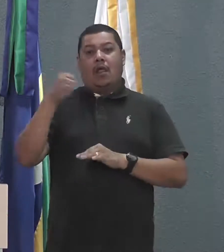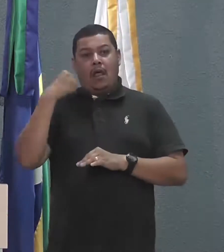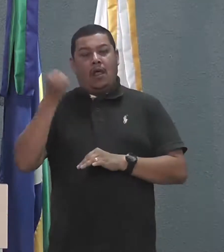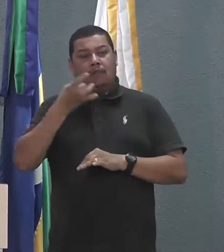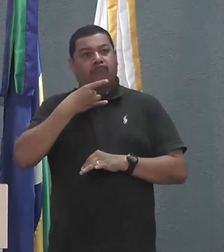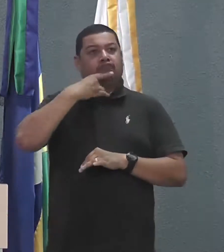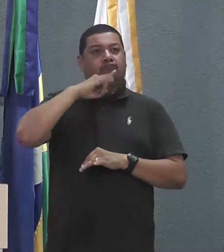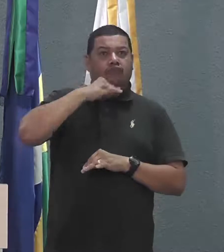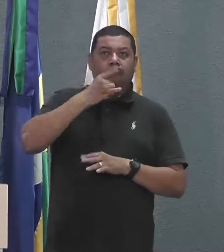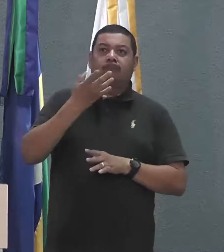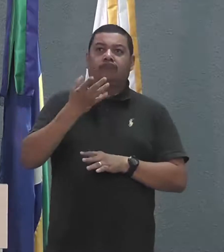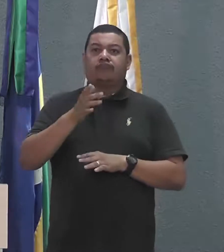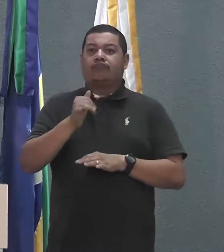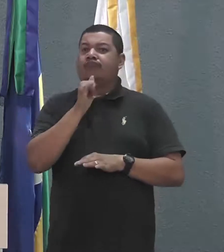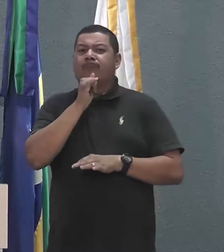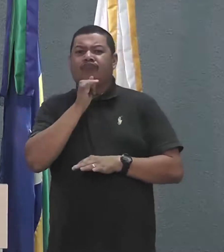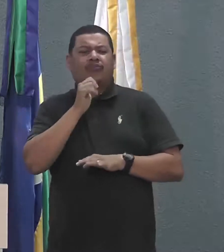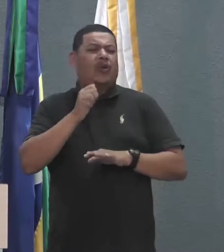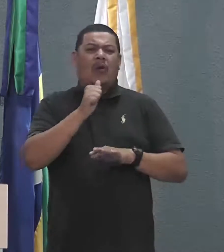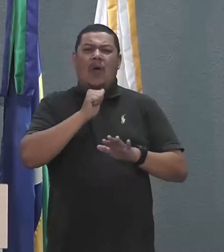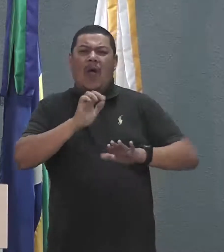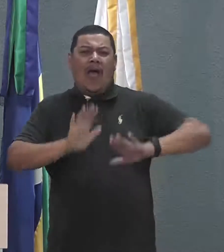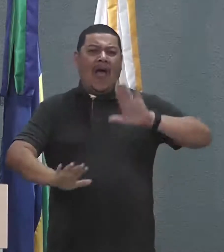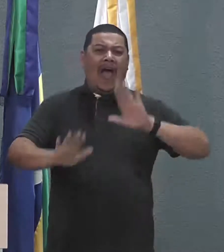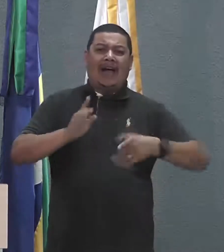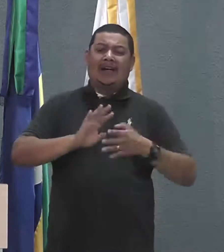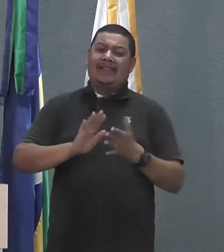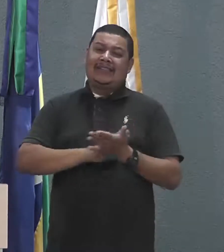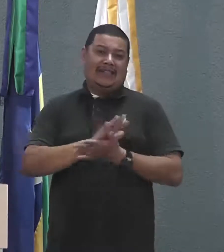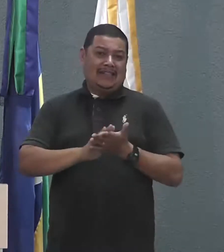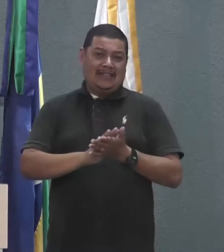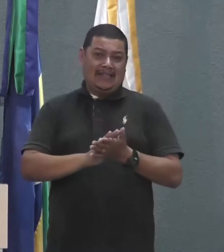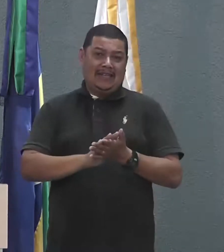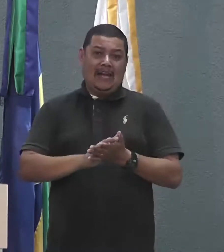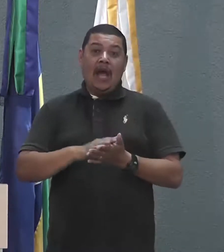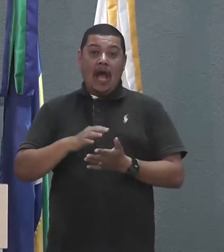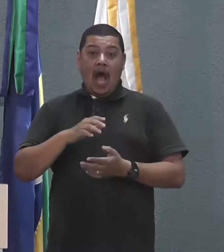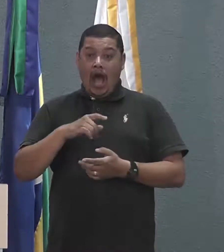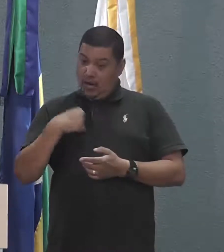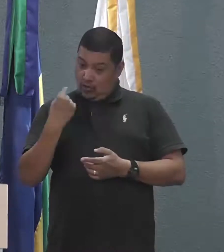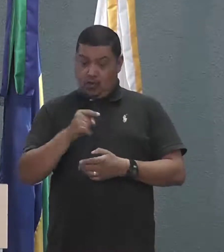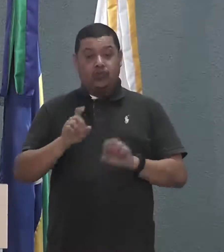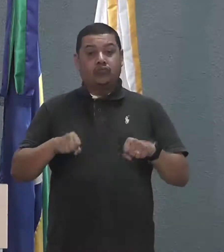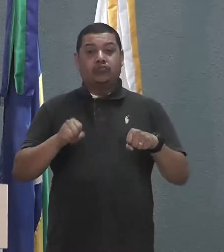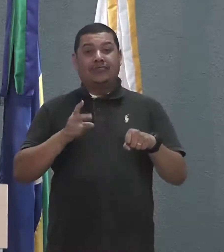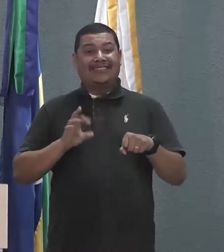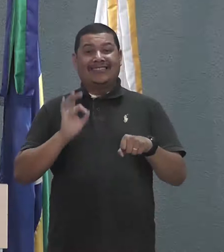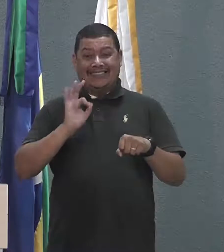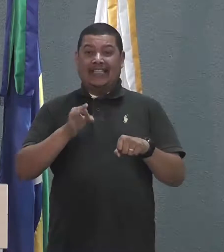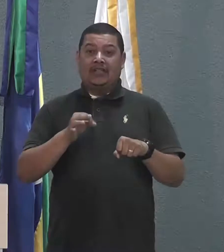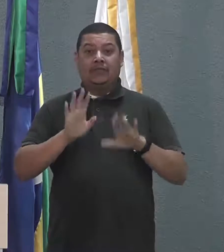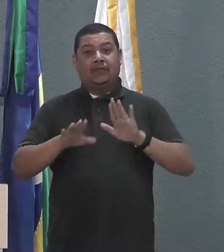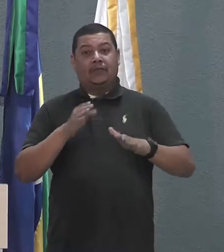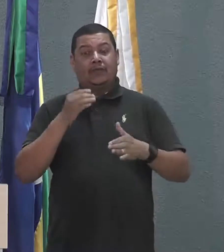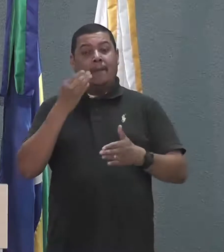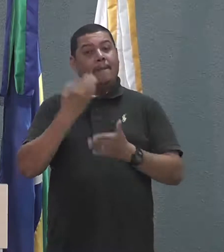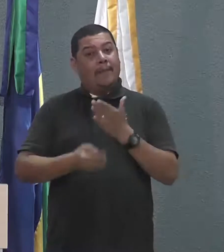cuidado, e a vítima somos nós. Então, por gentileza,